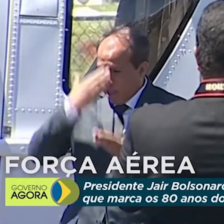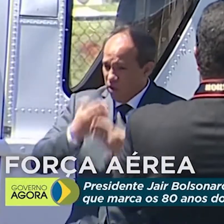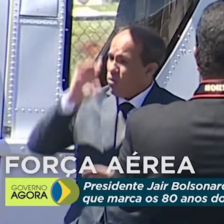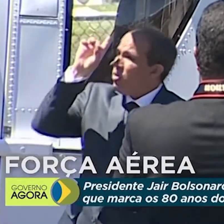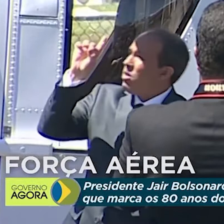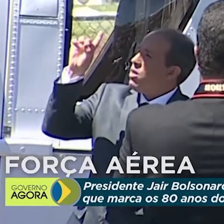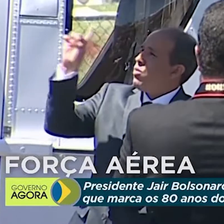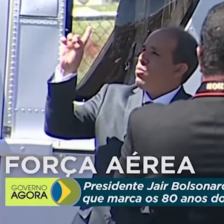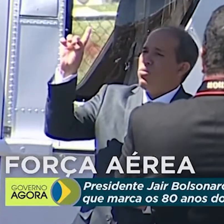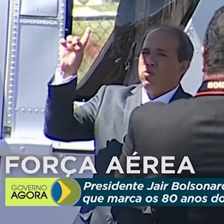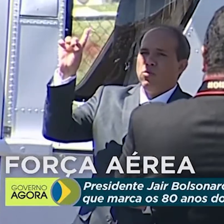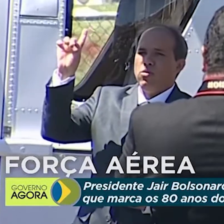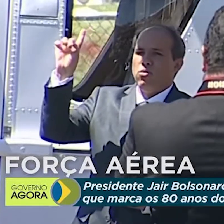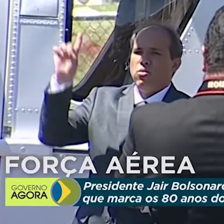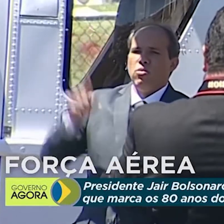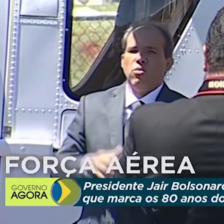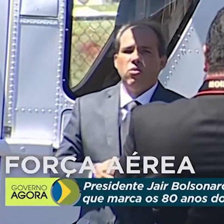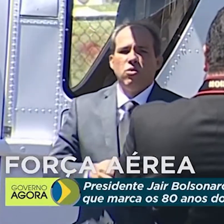Deus,